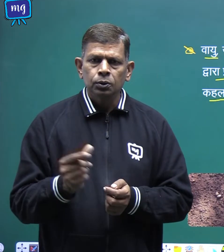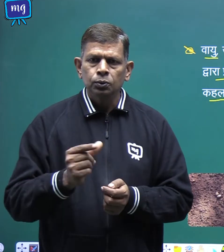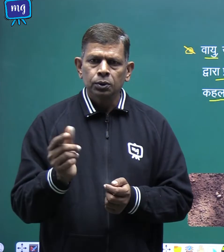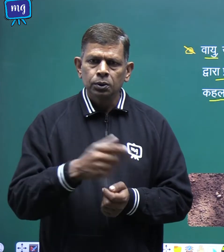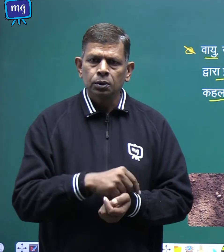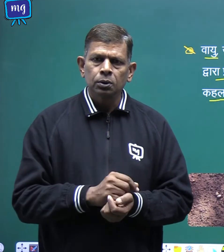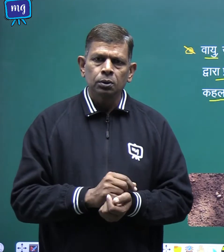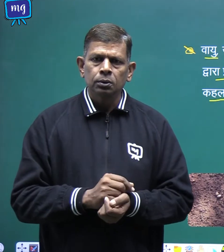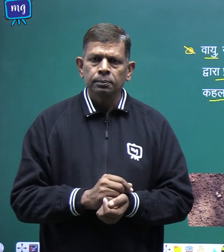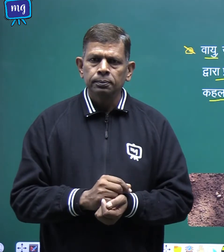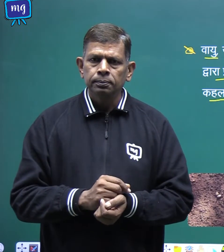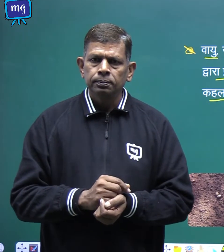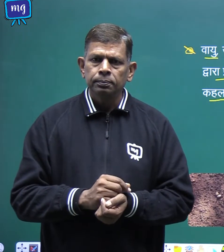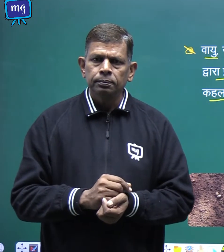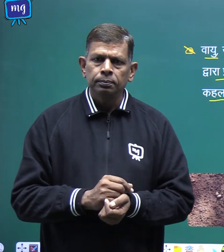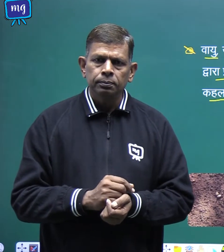ठीक है बच्चों,